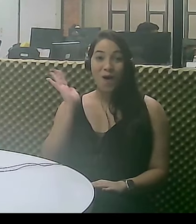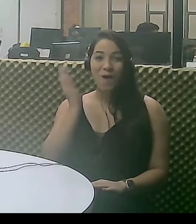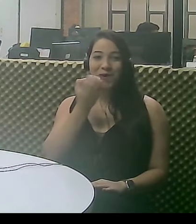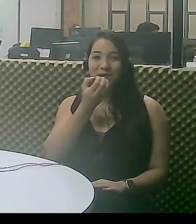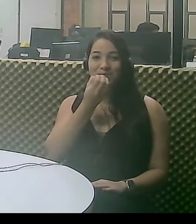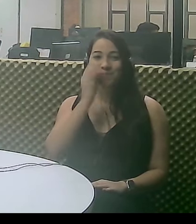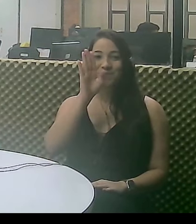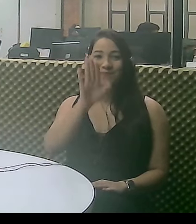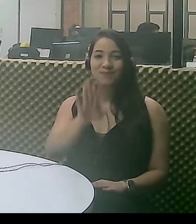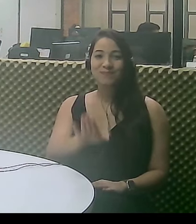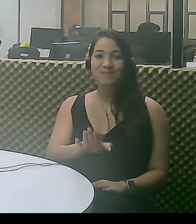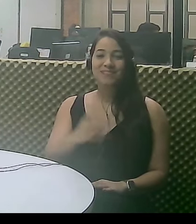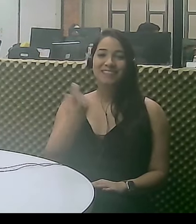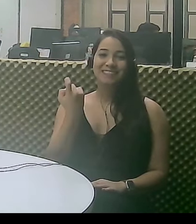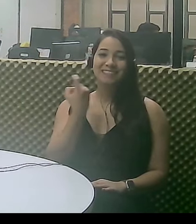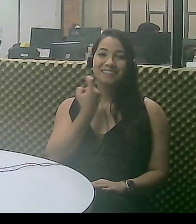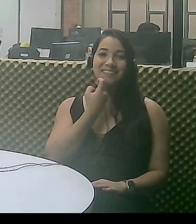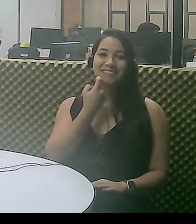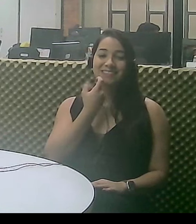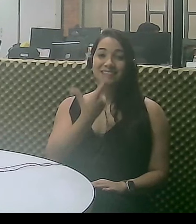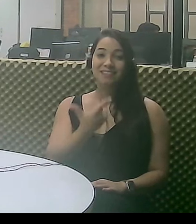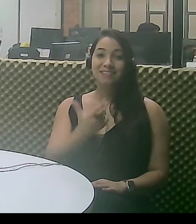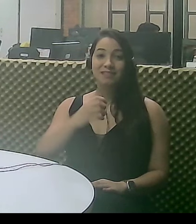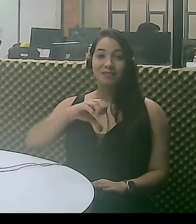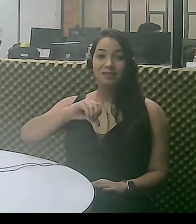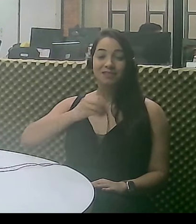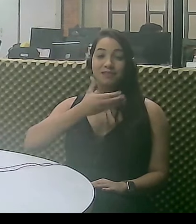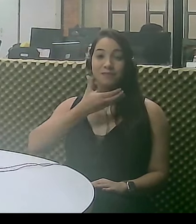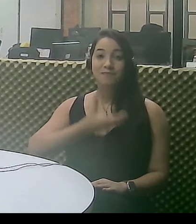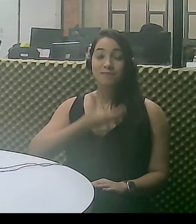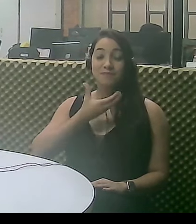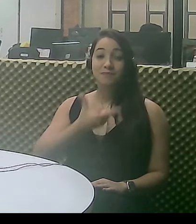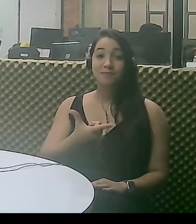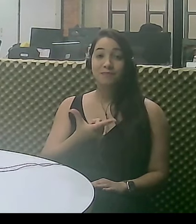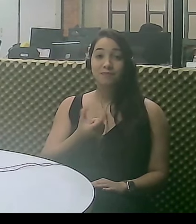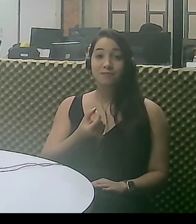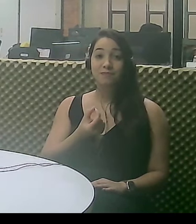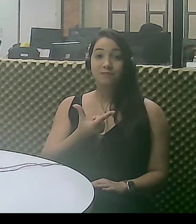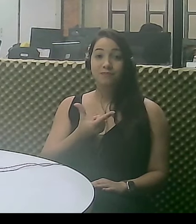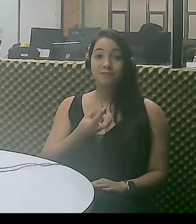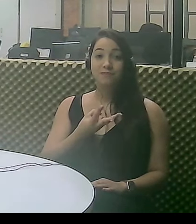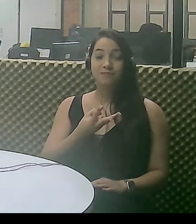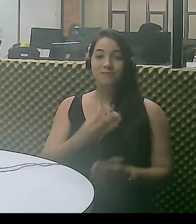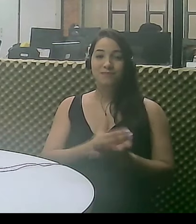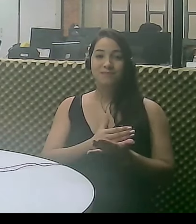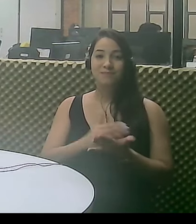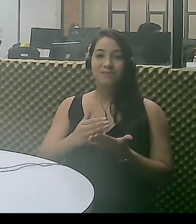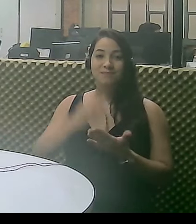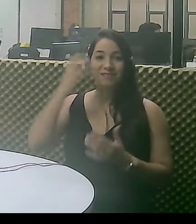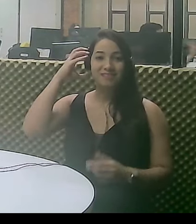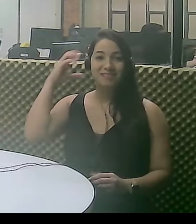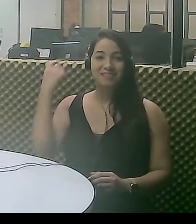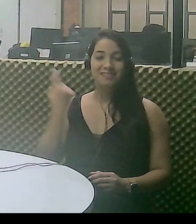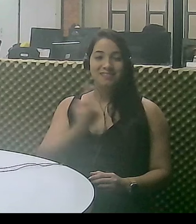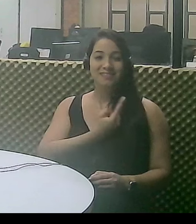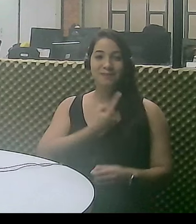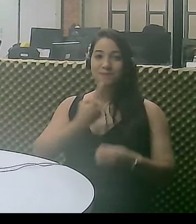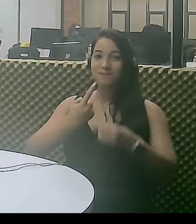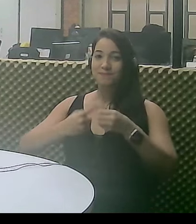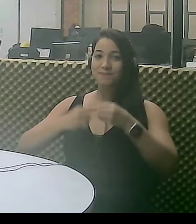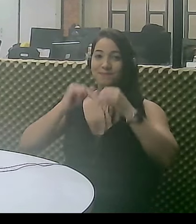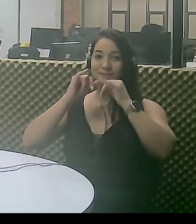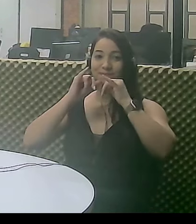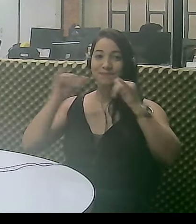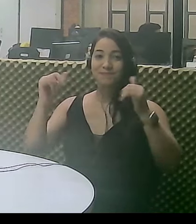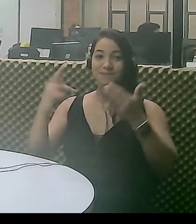Olá, boa tarde. Hoje é sexta-feira, dia 29 de dezembro de 2023. Está no ar a Rádio Nossa Cidade com um boletim